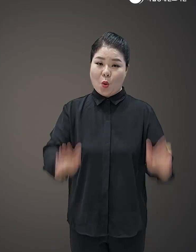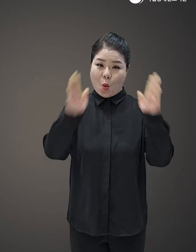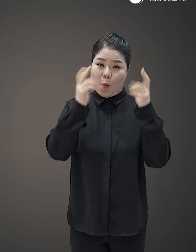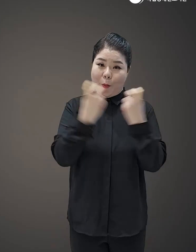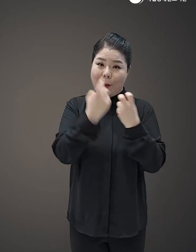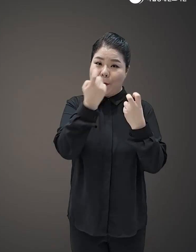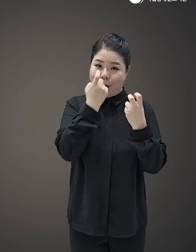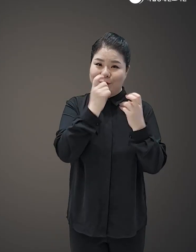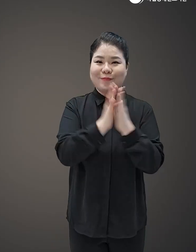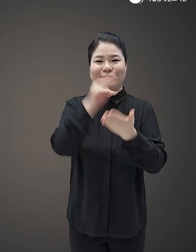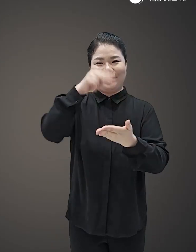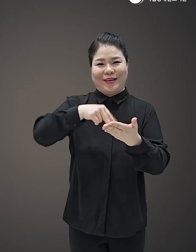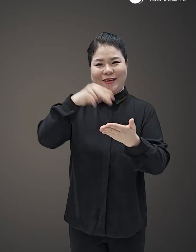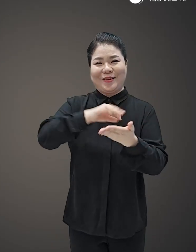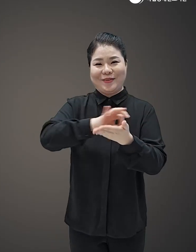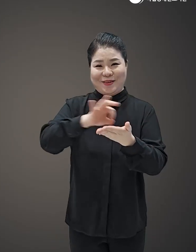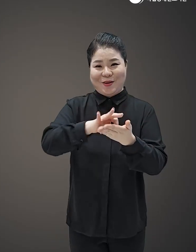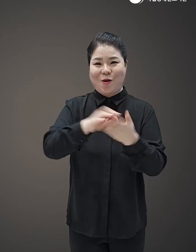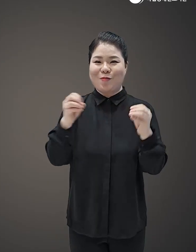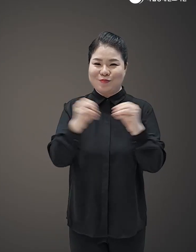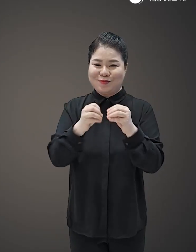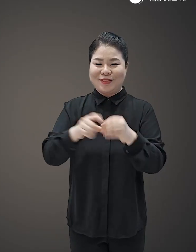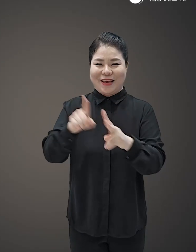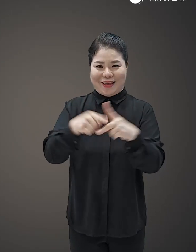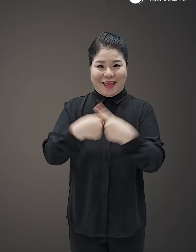공부머리 길러주는 독서주도 문해력.